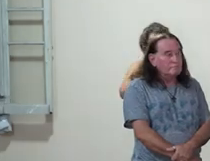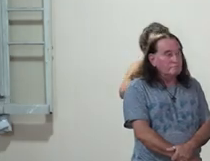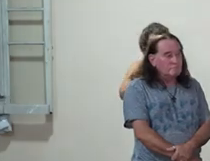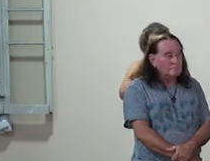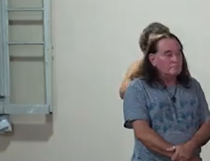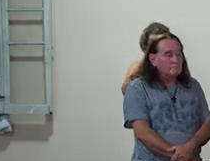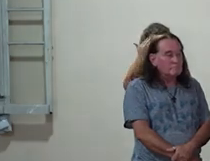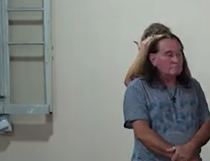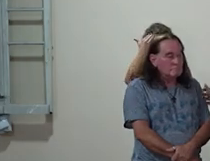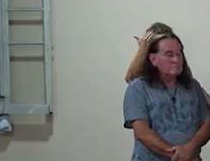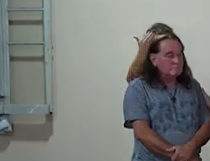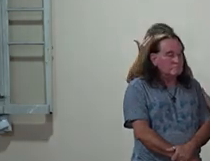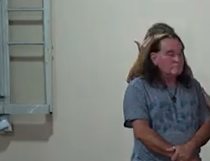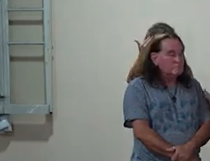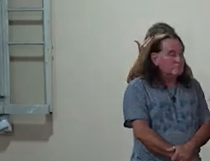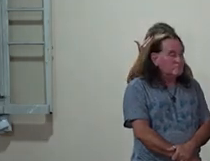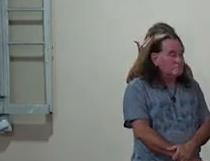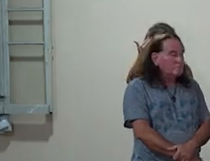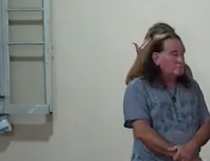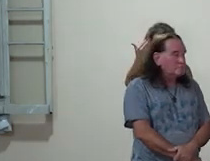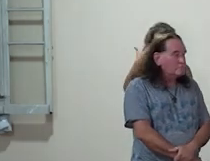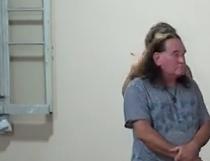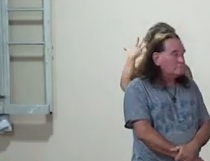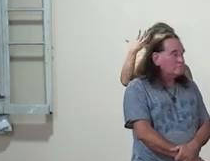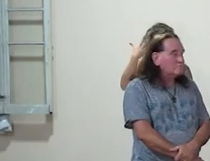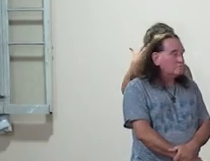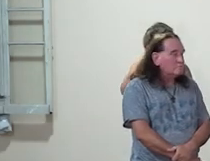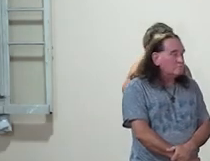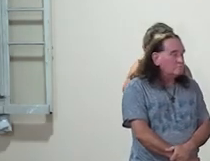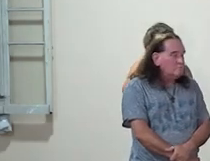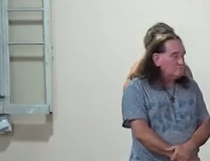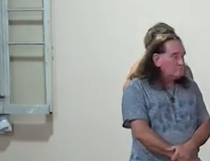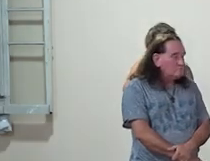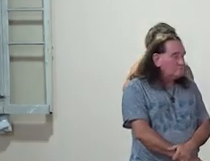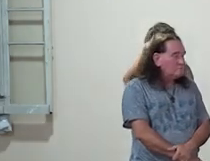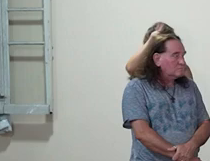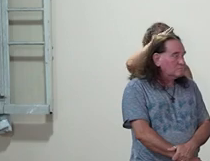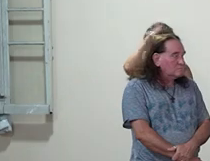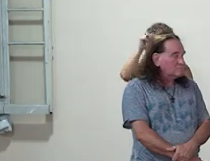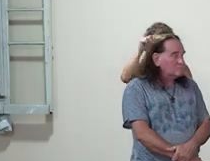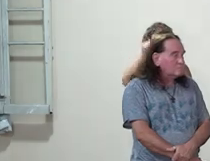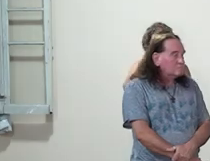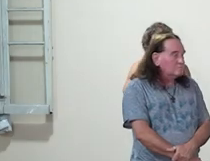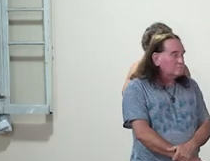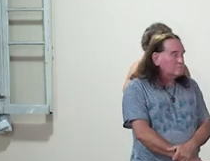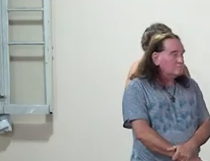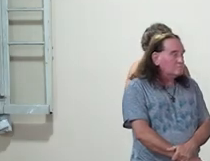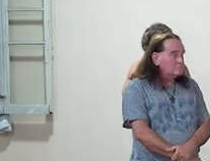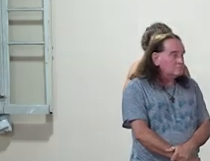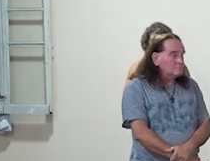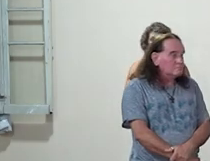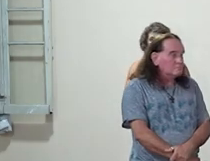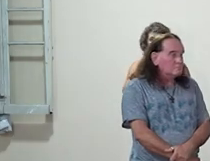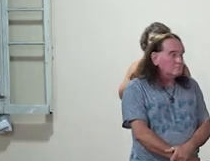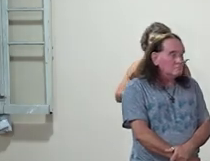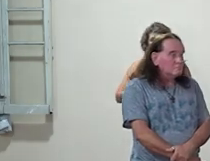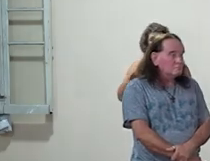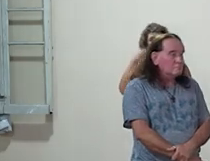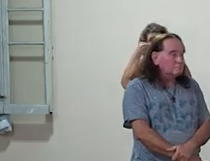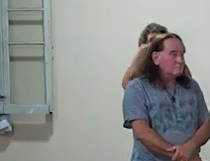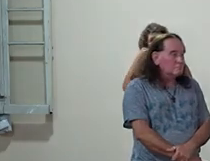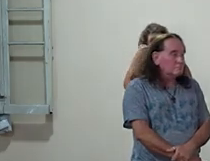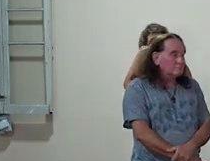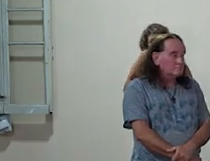Então, eu agradeço o que você disse e faço essa pontuação. A Prefeitura Municipal de Paranaguá perdeu uma